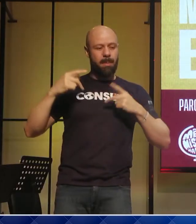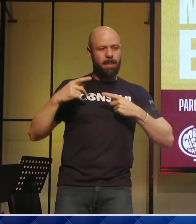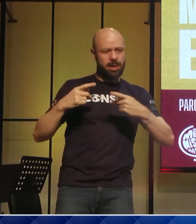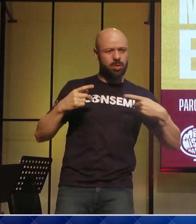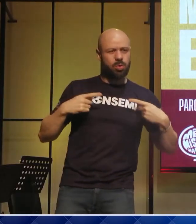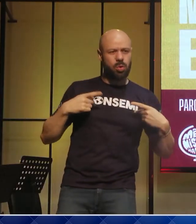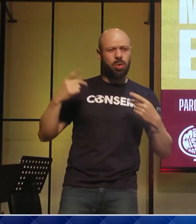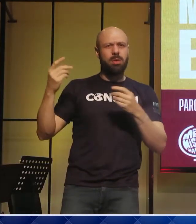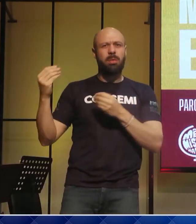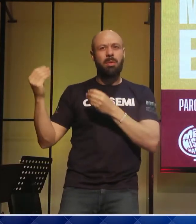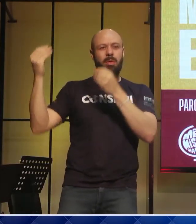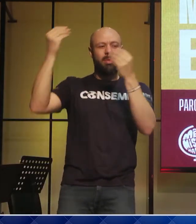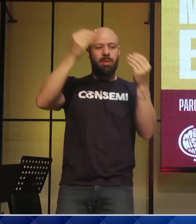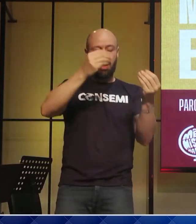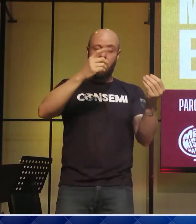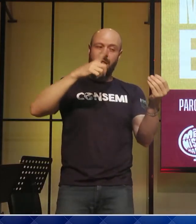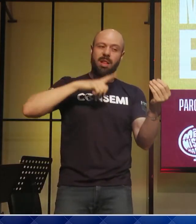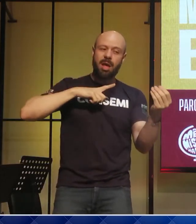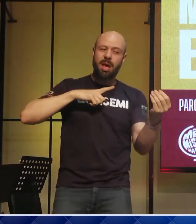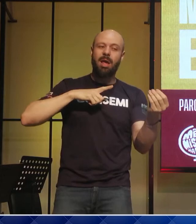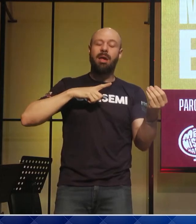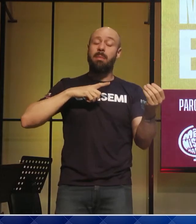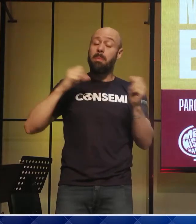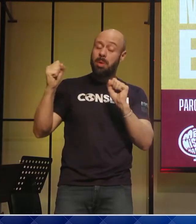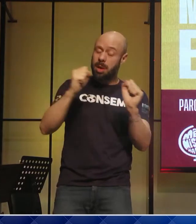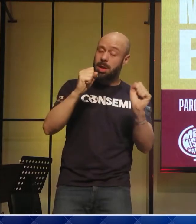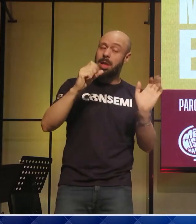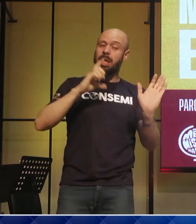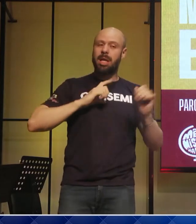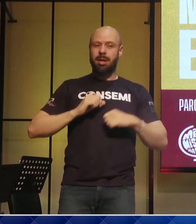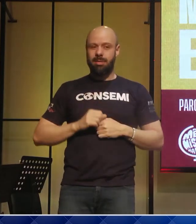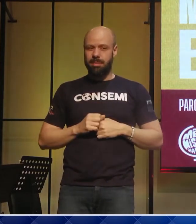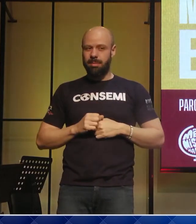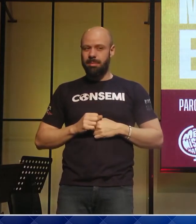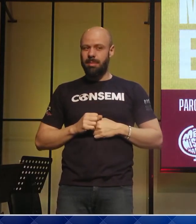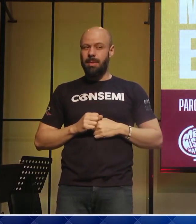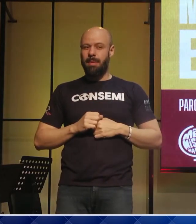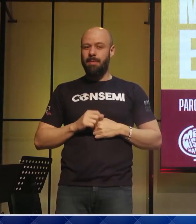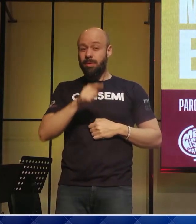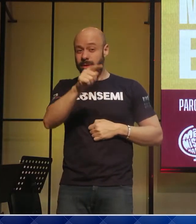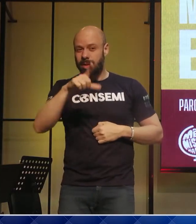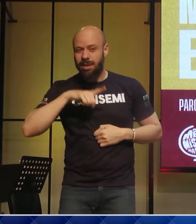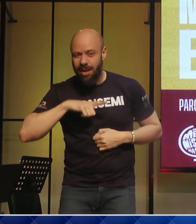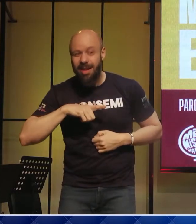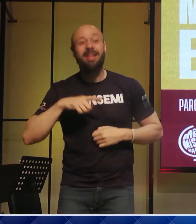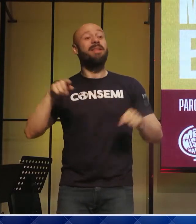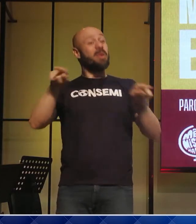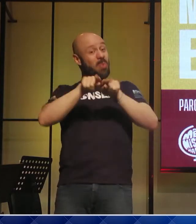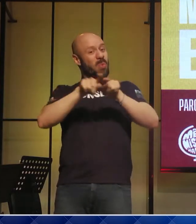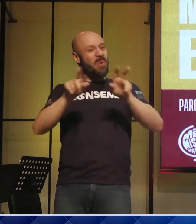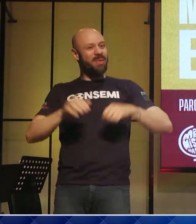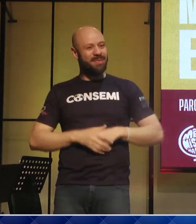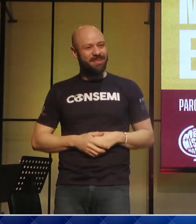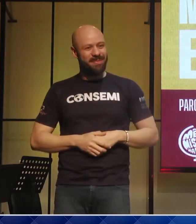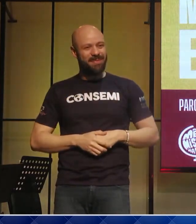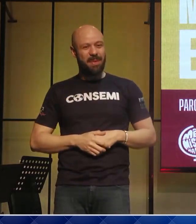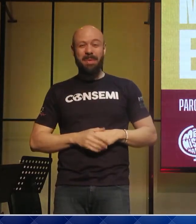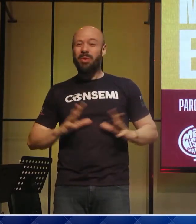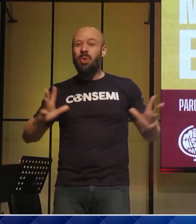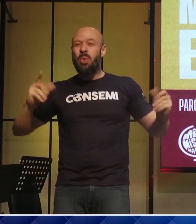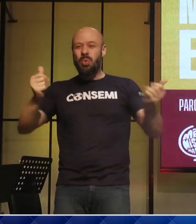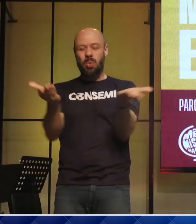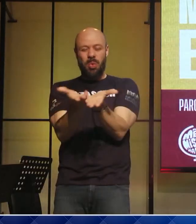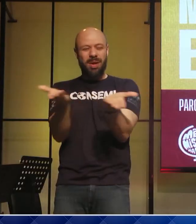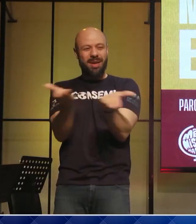aos missionários. Foi entregue à igreja. A gente tem uma mania de chamar: pastor, ore por